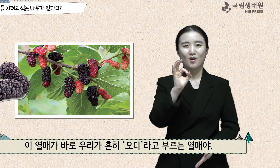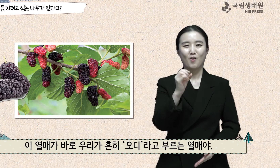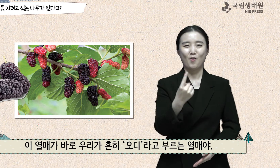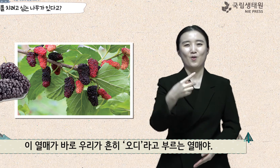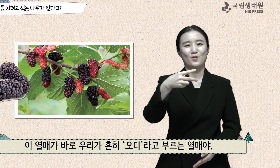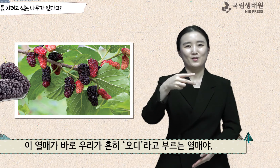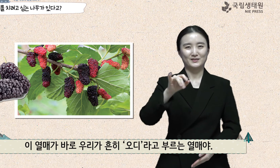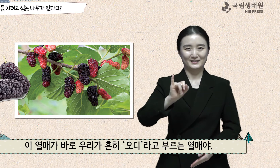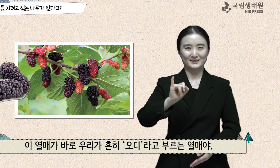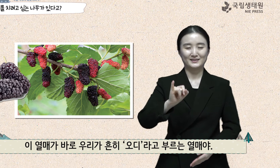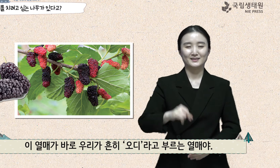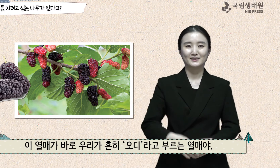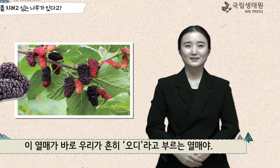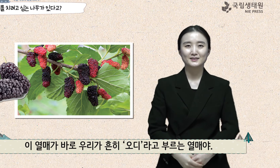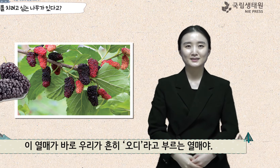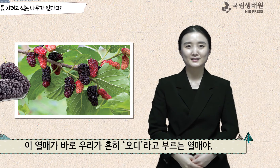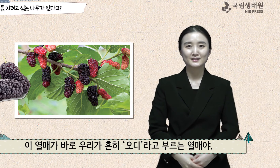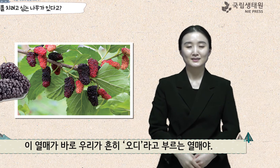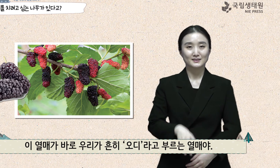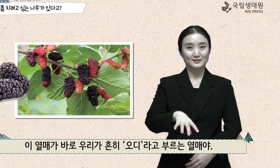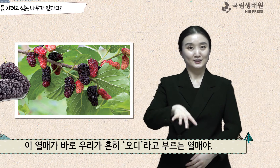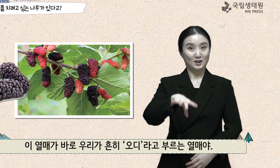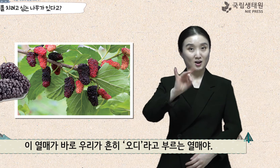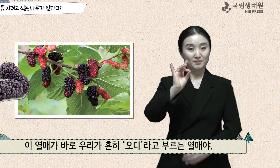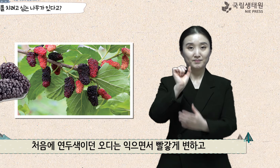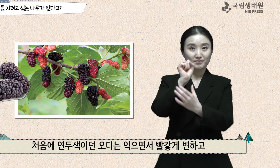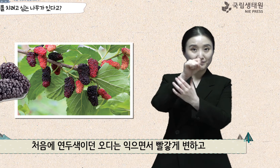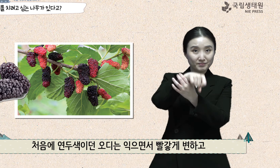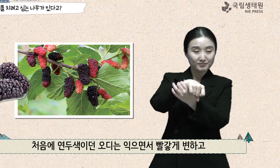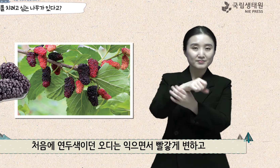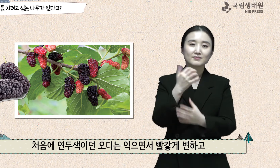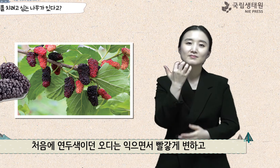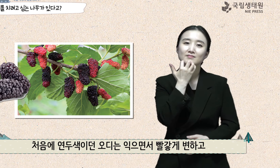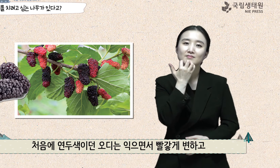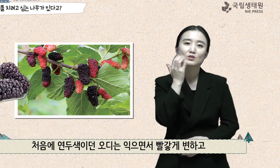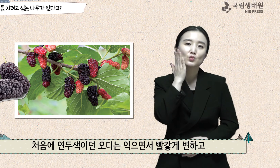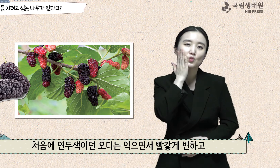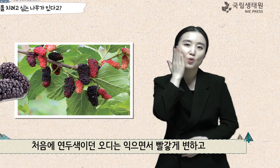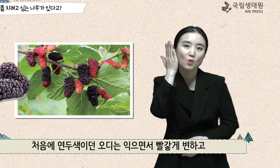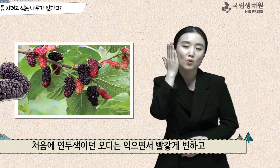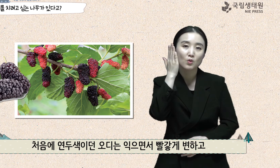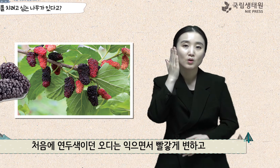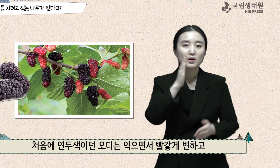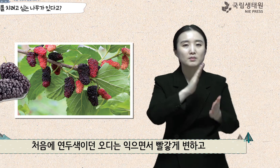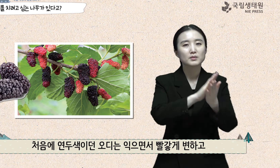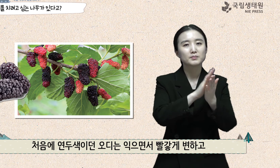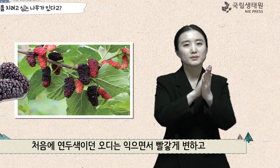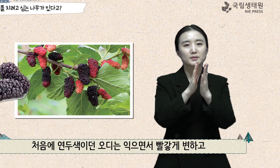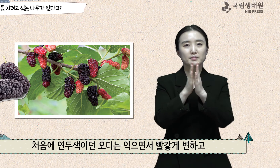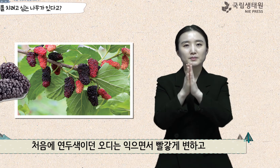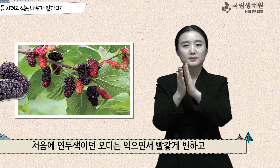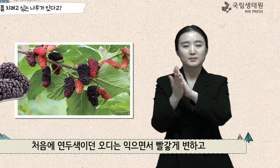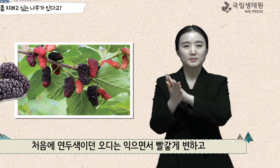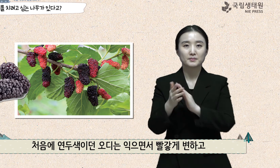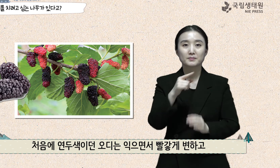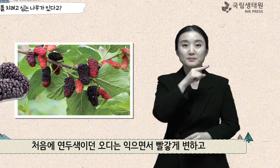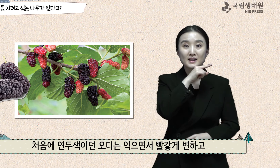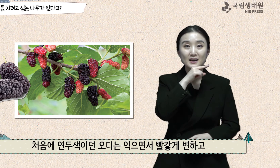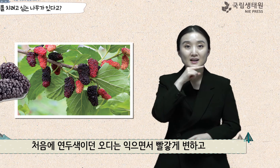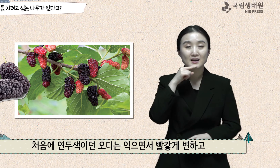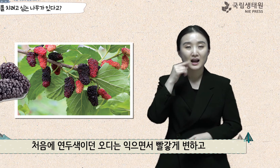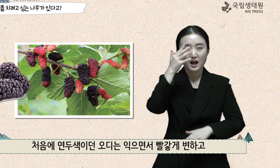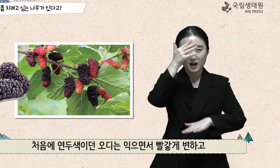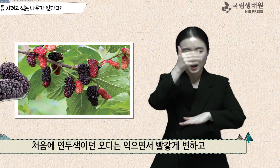우리가 흔히 오디라고 부르는 열매야 처음에 연두색이던 오디는 익으면서